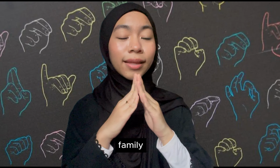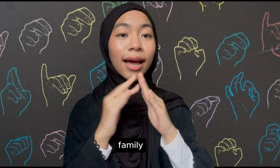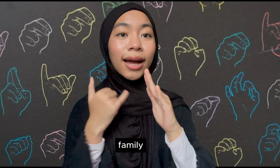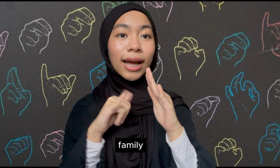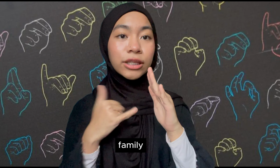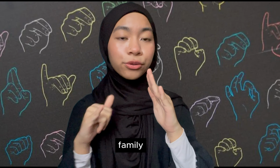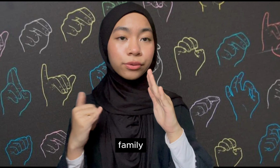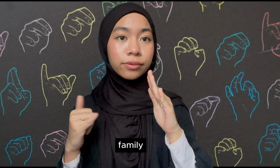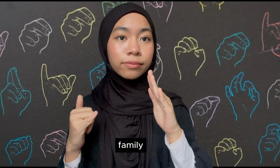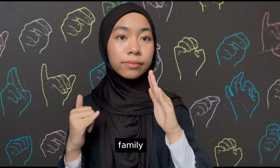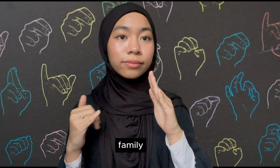가족.